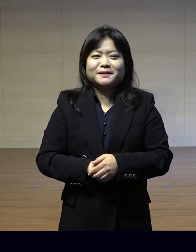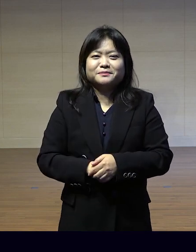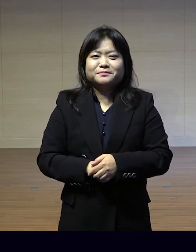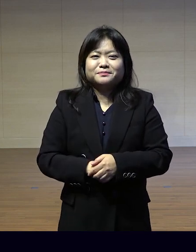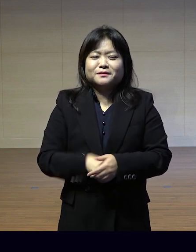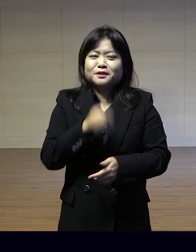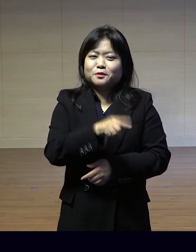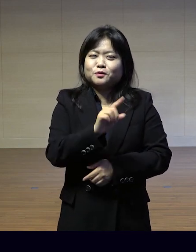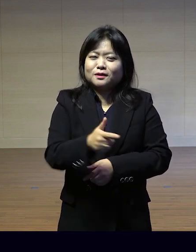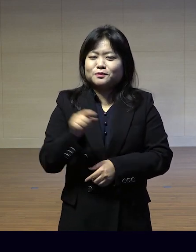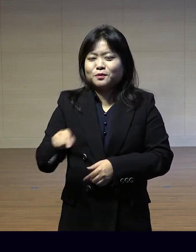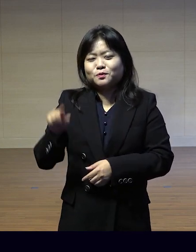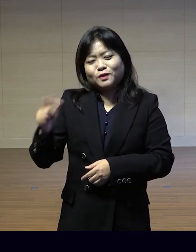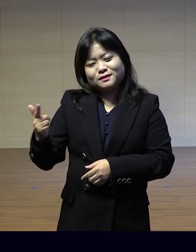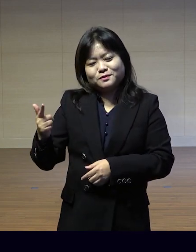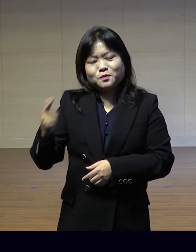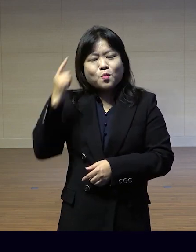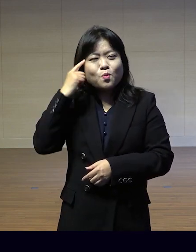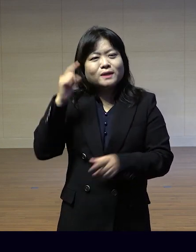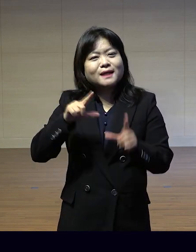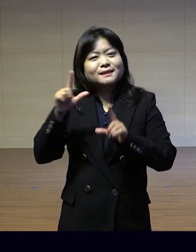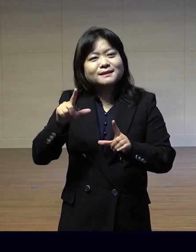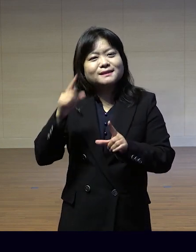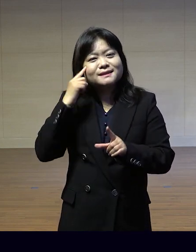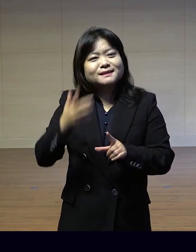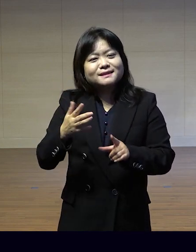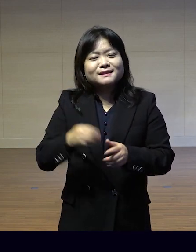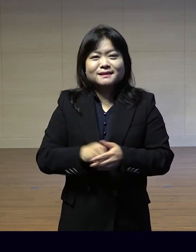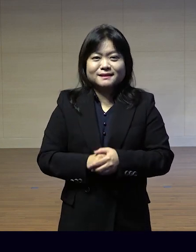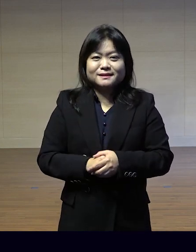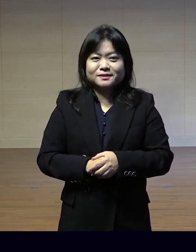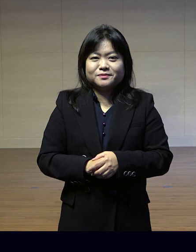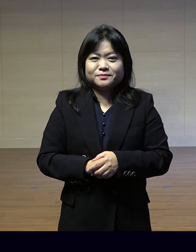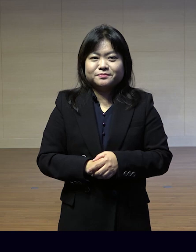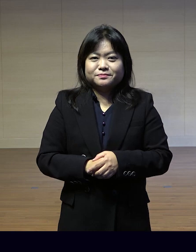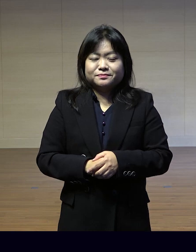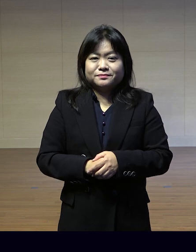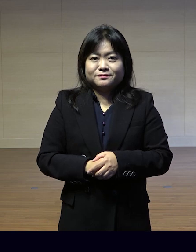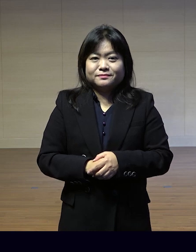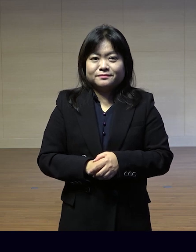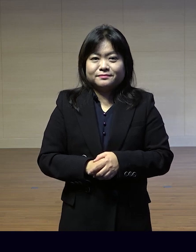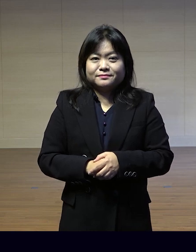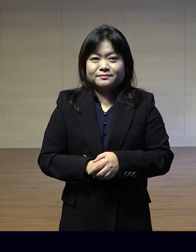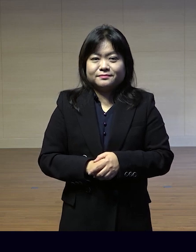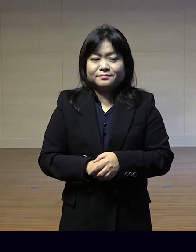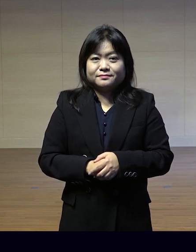그럼 이것도 아니고 저것도 아니다. 이것도 아니고 저것도 아니다요.